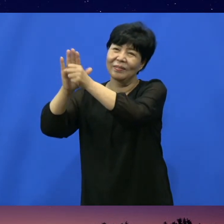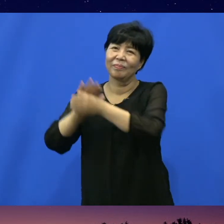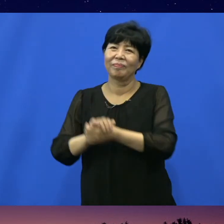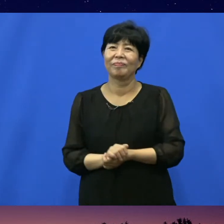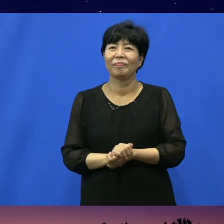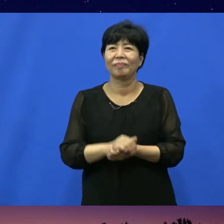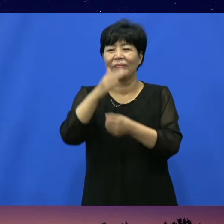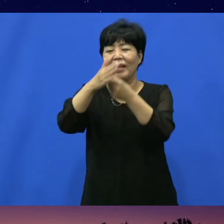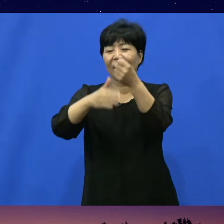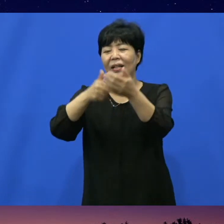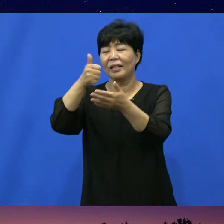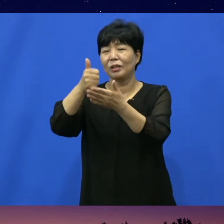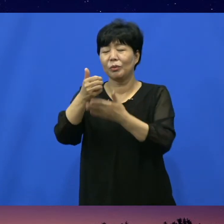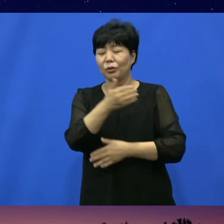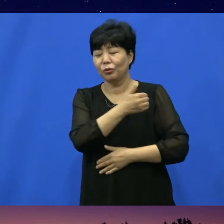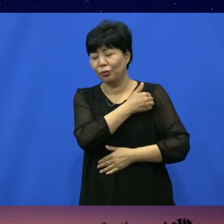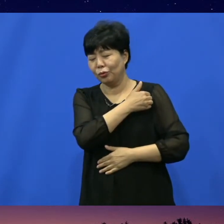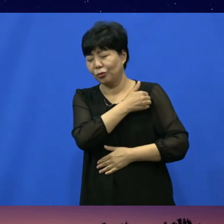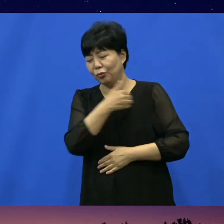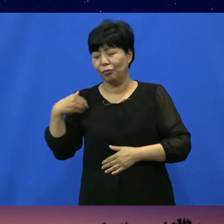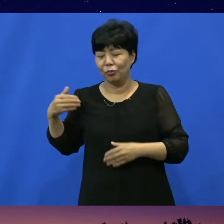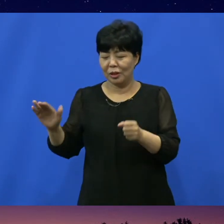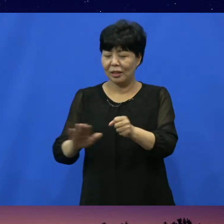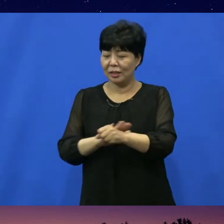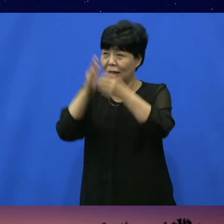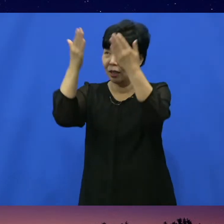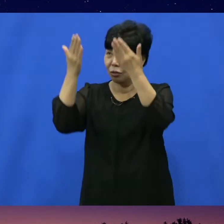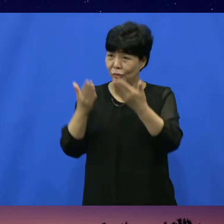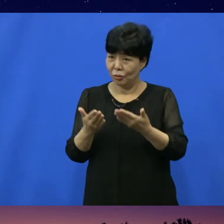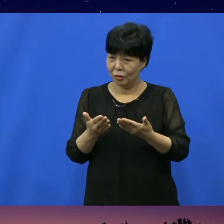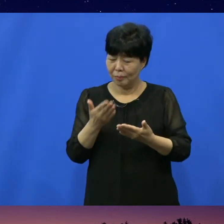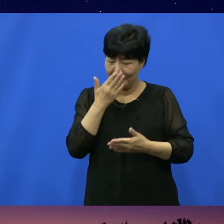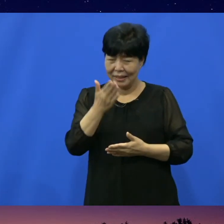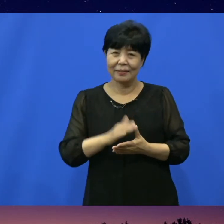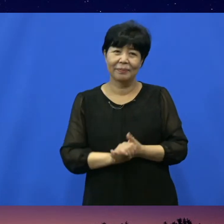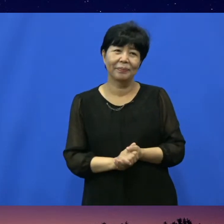하나님은 충분히 우리에게 사랑을 주실 수가 있어요.